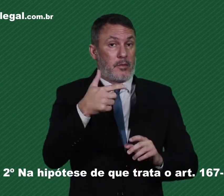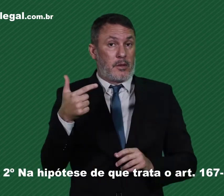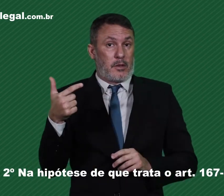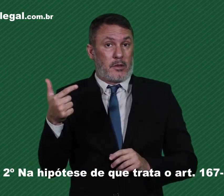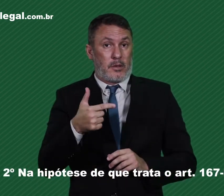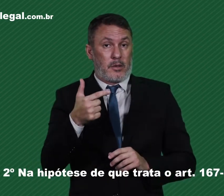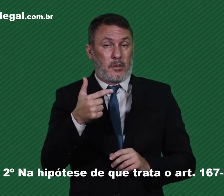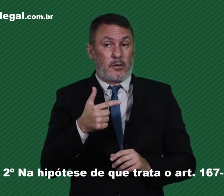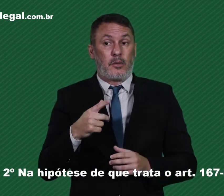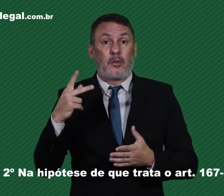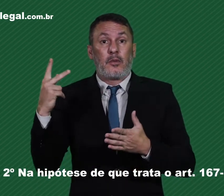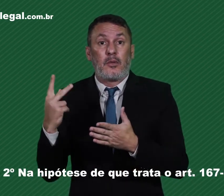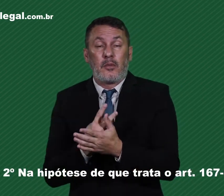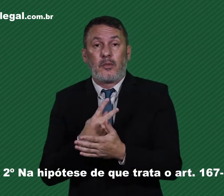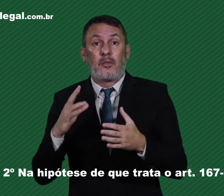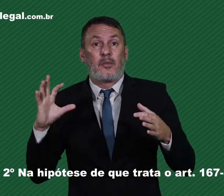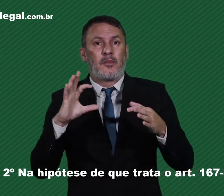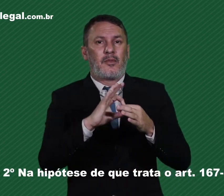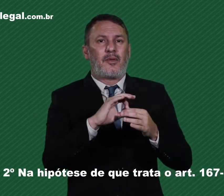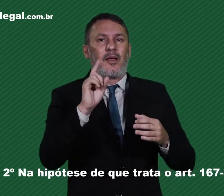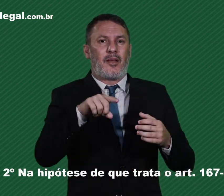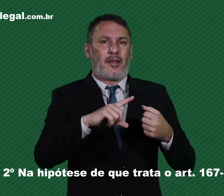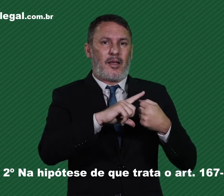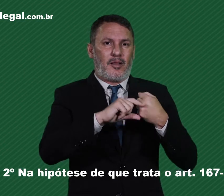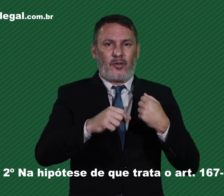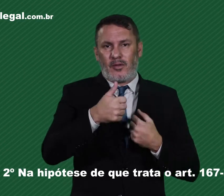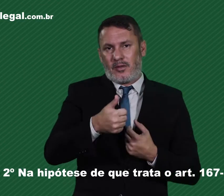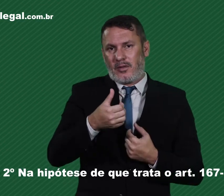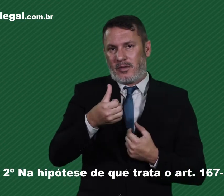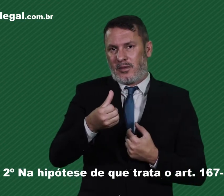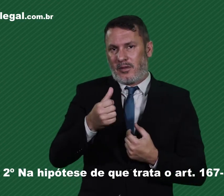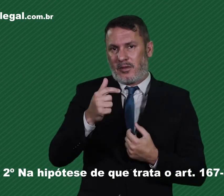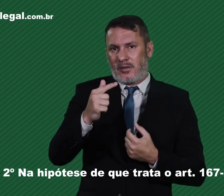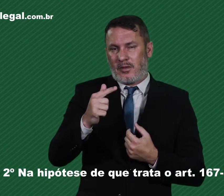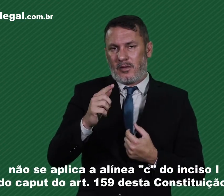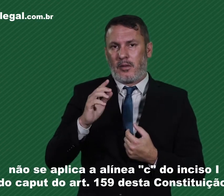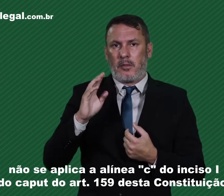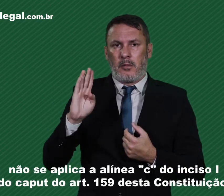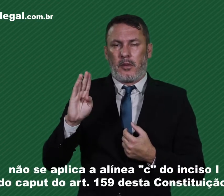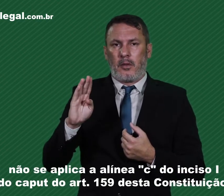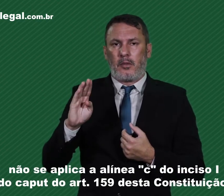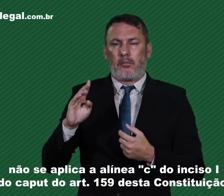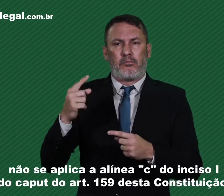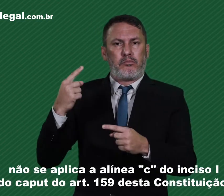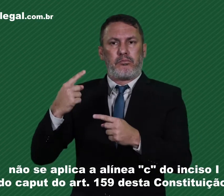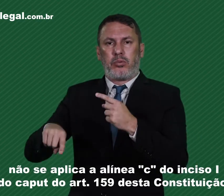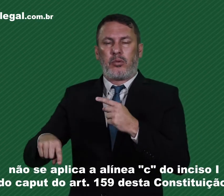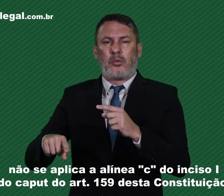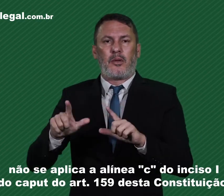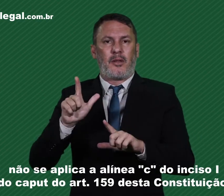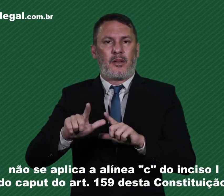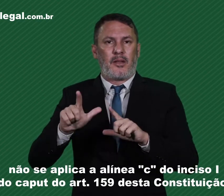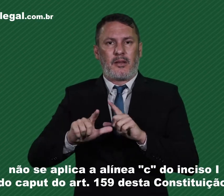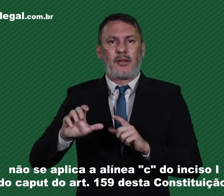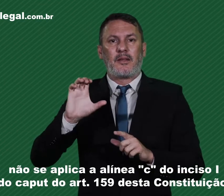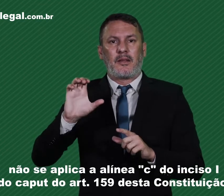segundo na hipótese de que trata o artigo 167 b não se aplica a alínea C do inciso